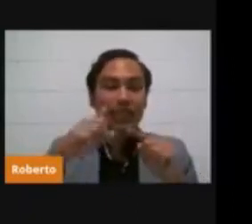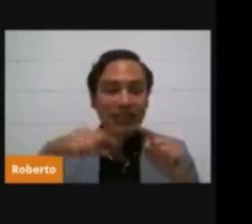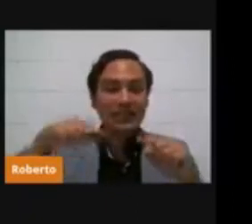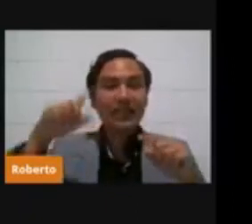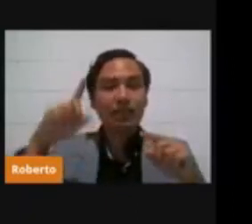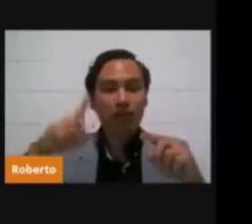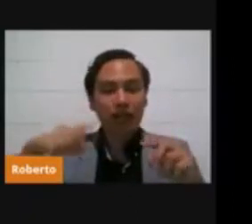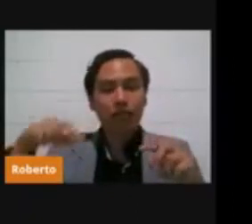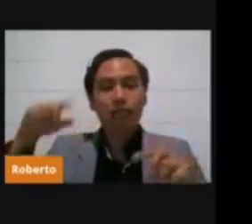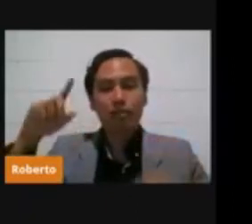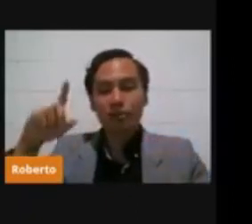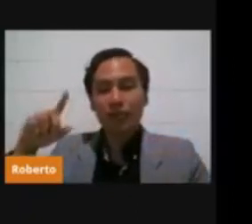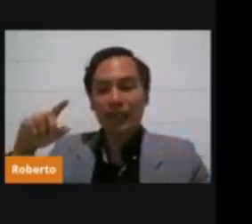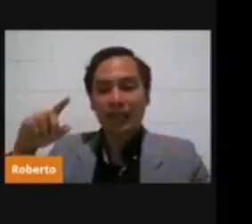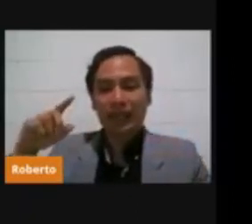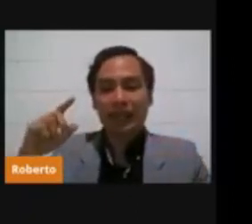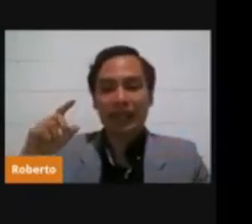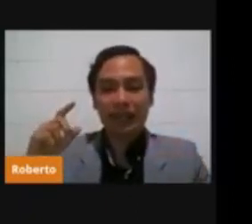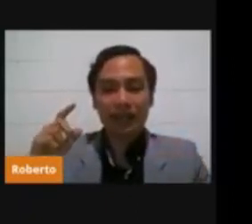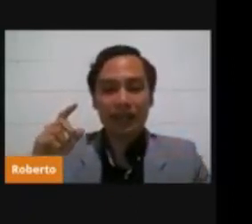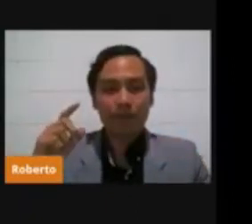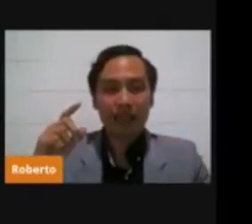voy a ir haciendo algunos